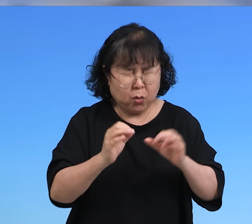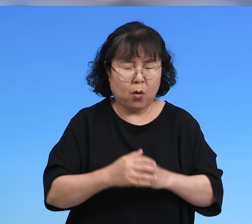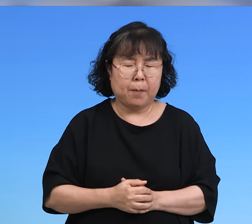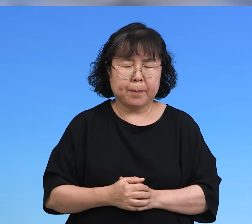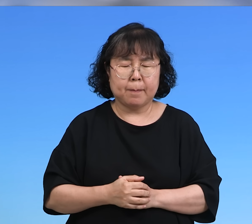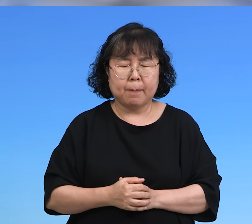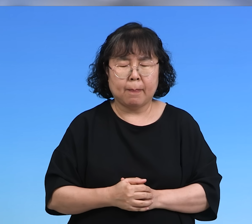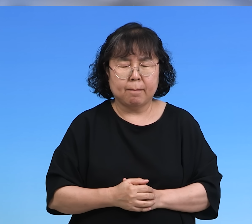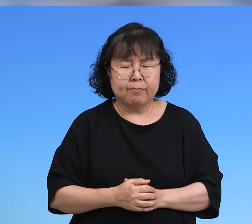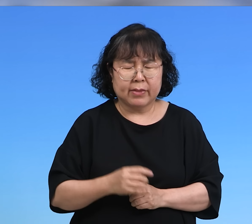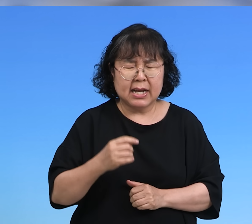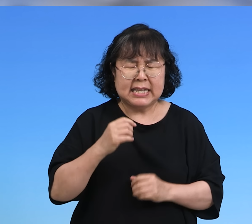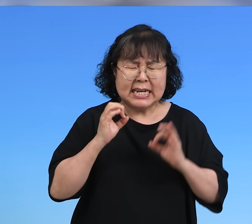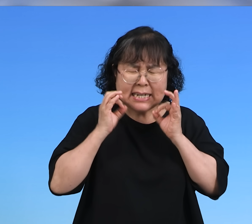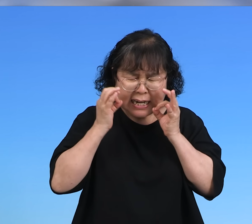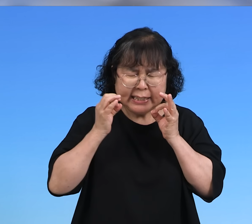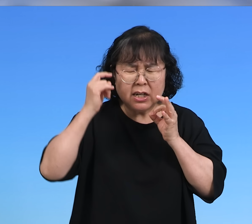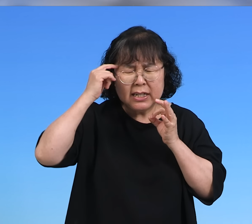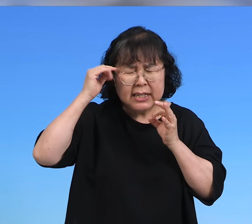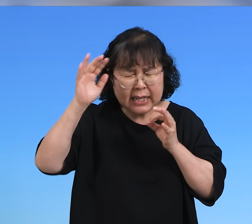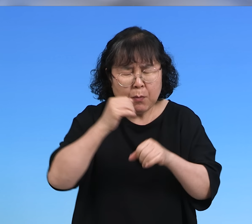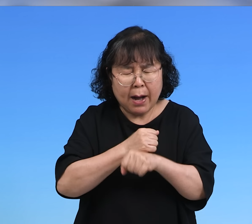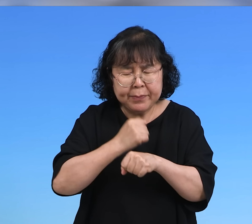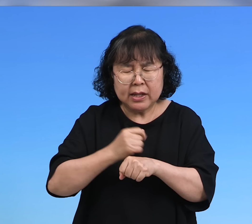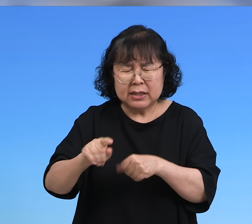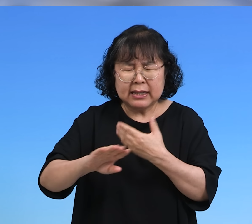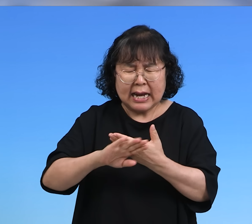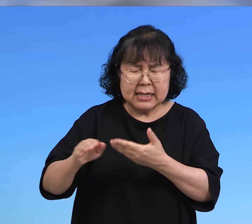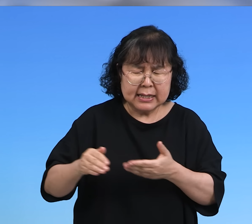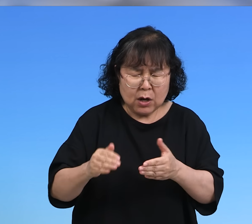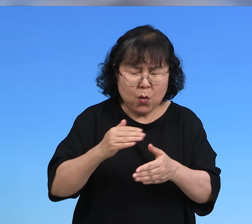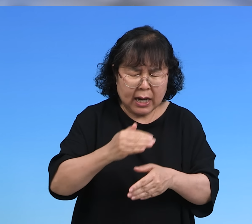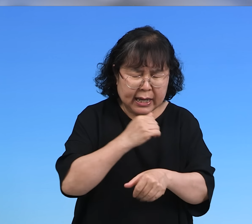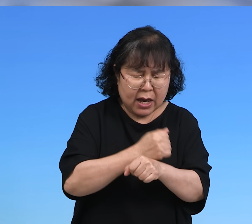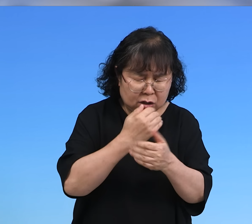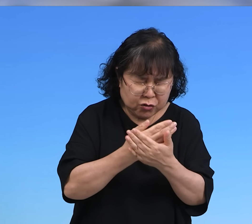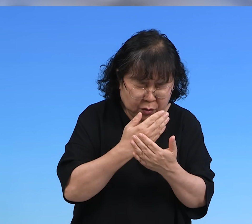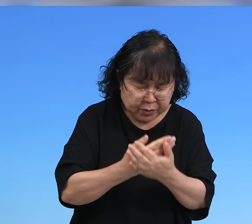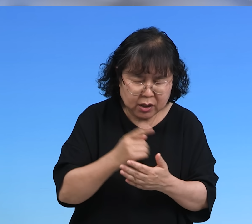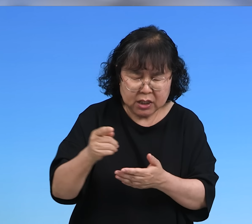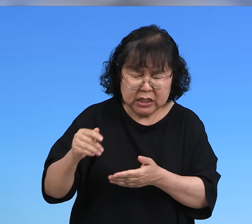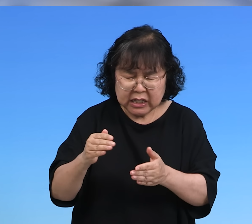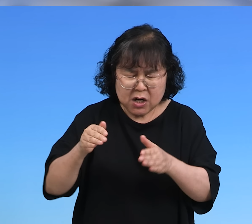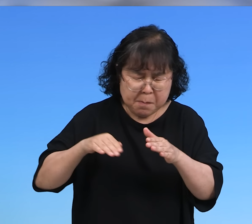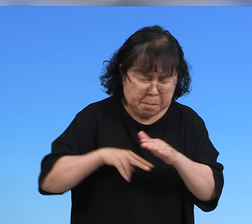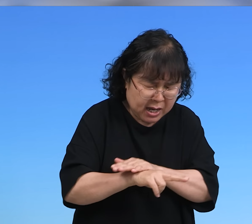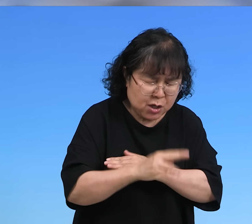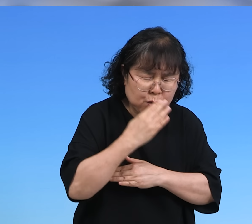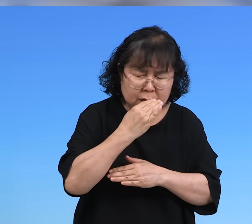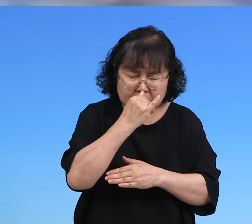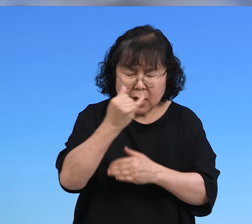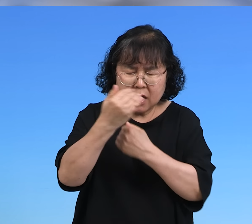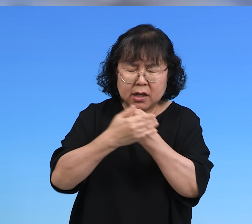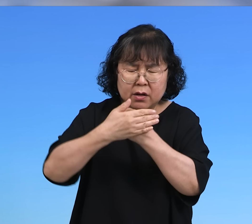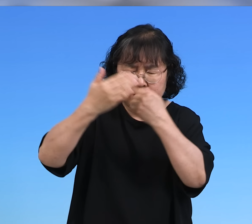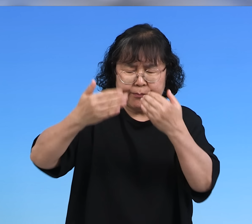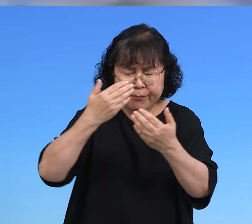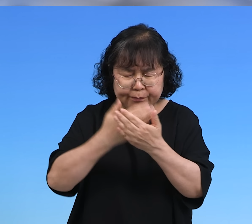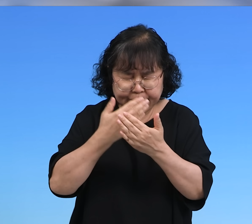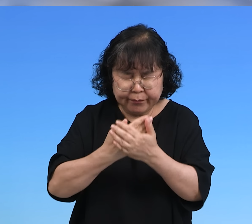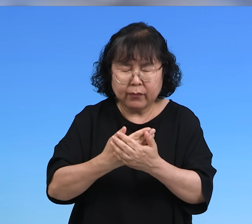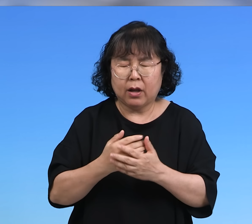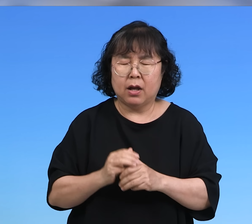보면서 하나님 간절히 사모합니다. 저희들은 그 길로 가지 않게 하여 주시옵소서. 저희들은 그 길을 피할 수 있도록 은혜 주시기